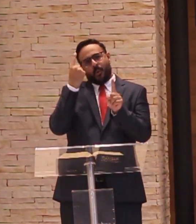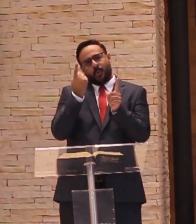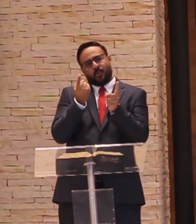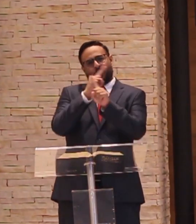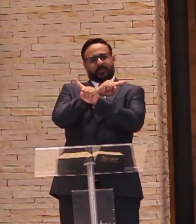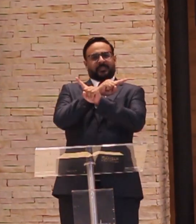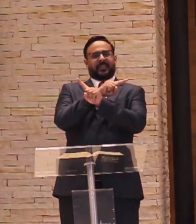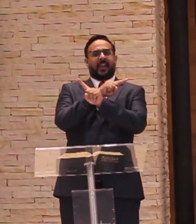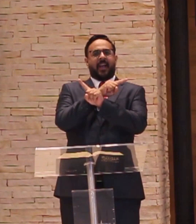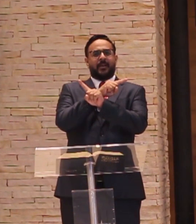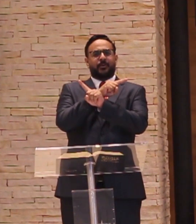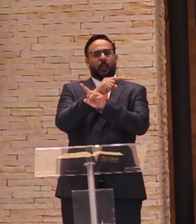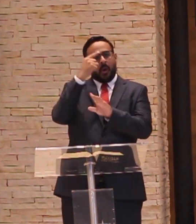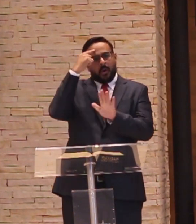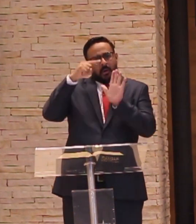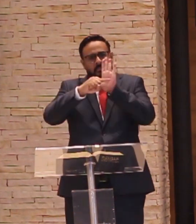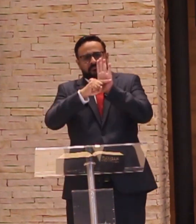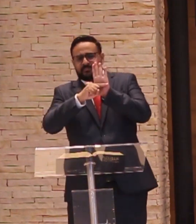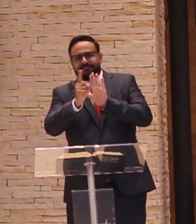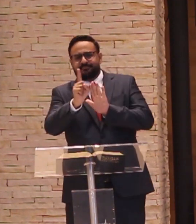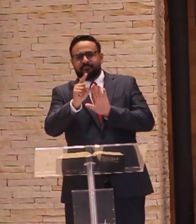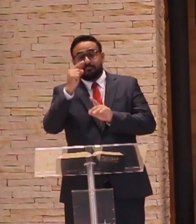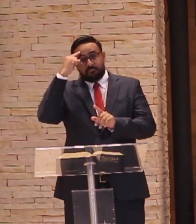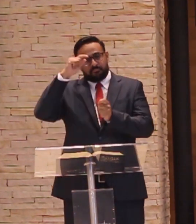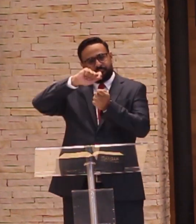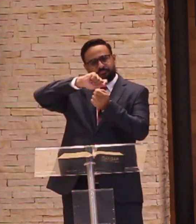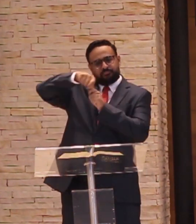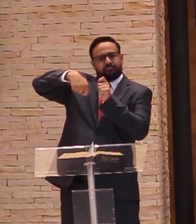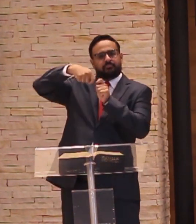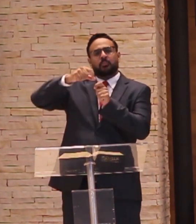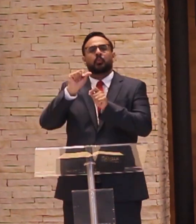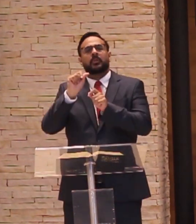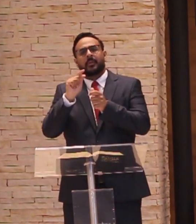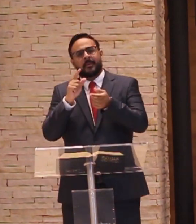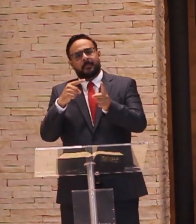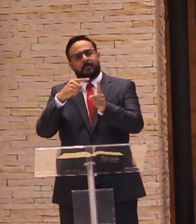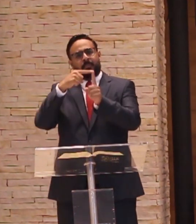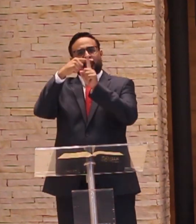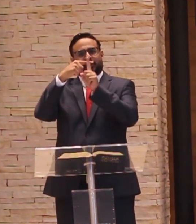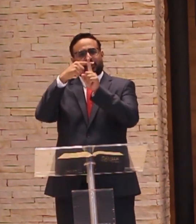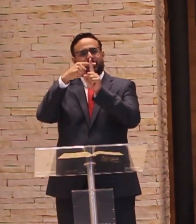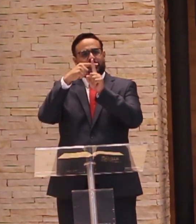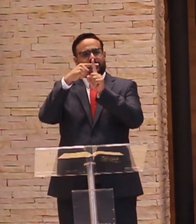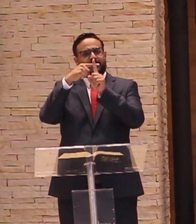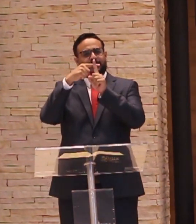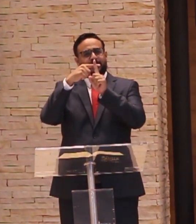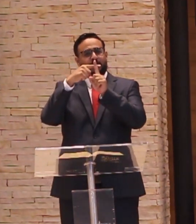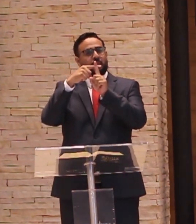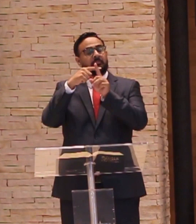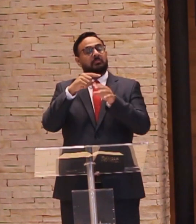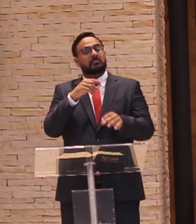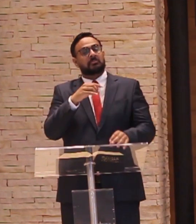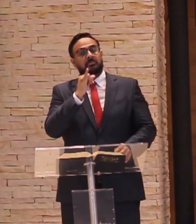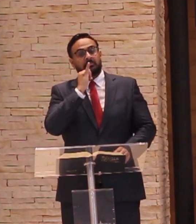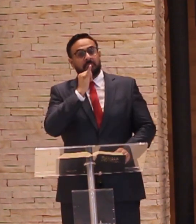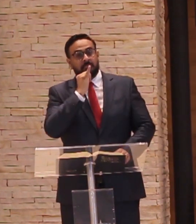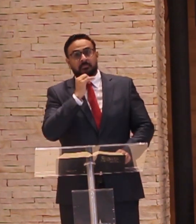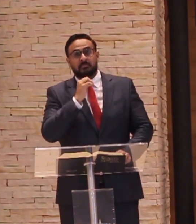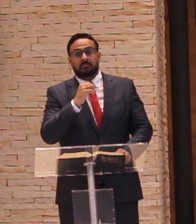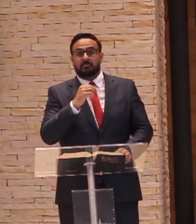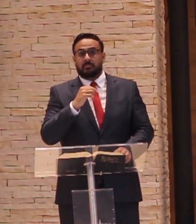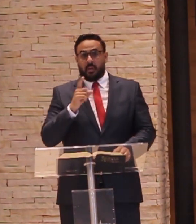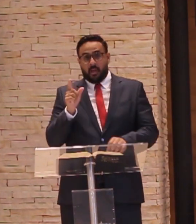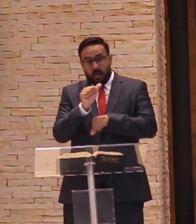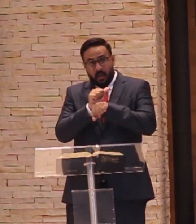quando estuda a história de Abraão é que Abraão, ele não tinha pensamentos negativos. Ele sempre levava